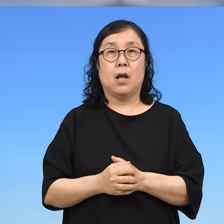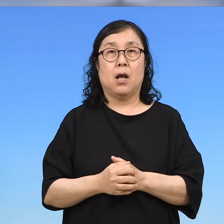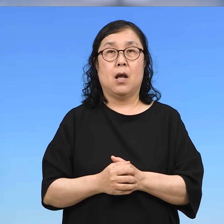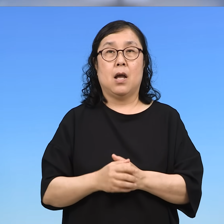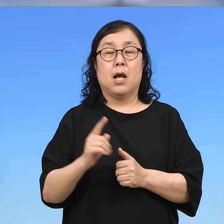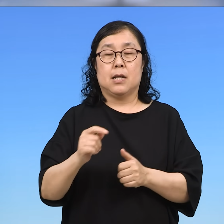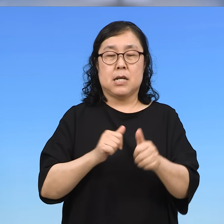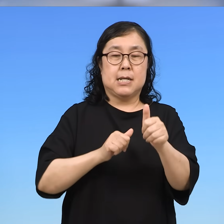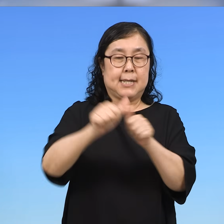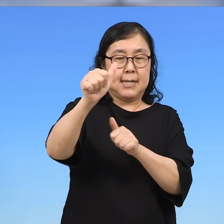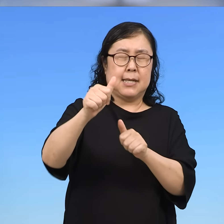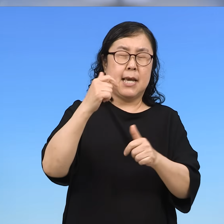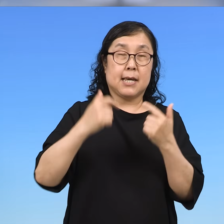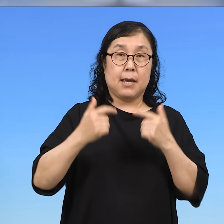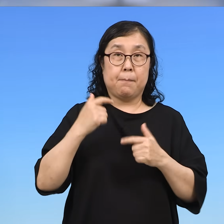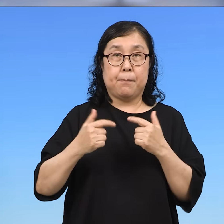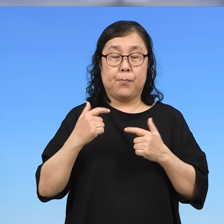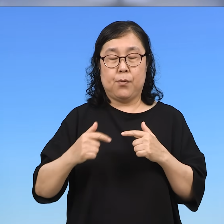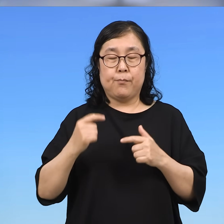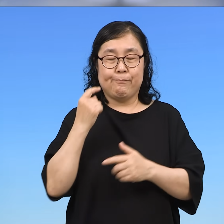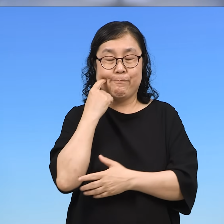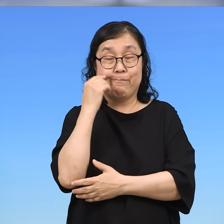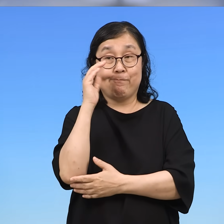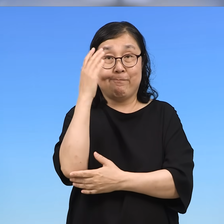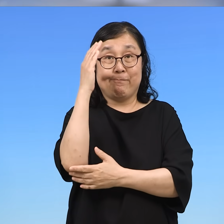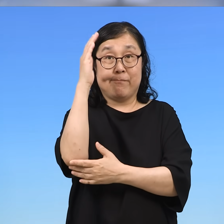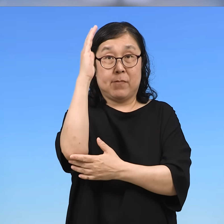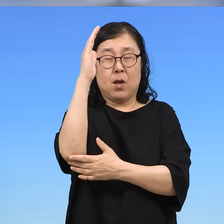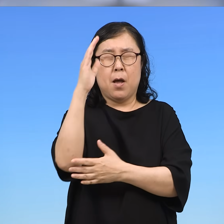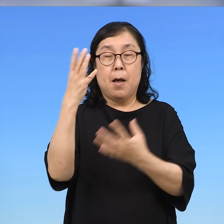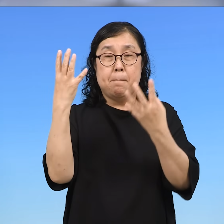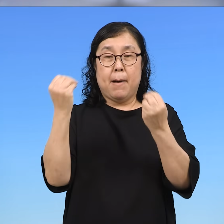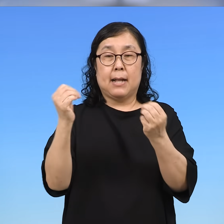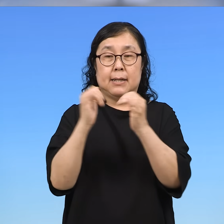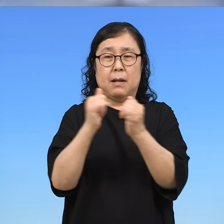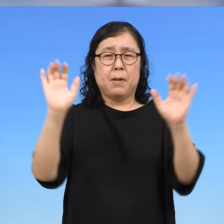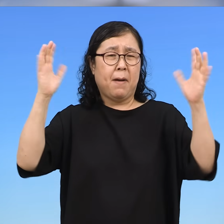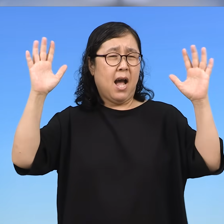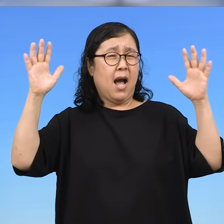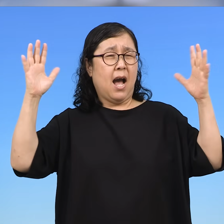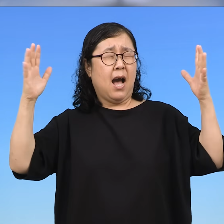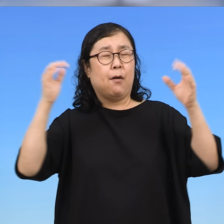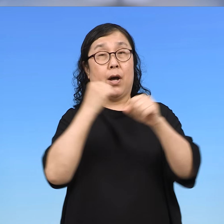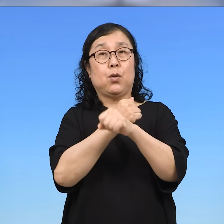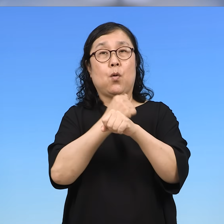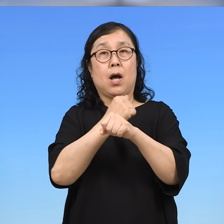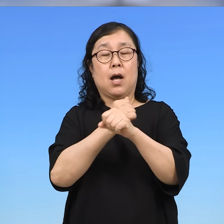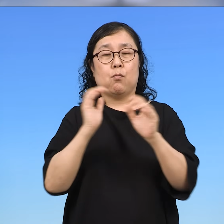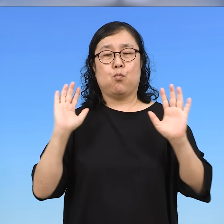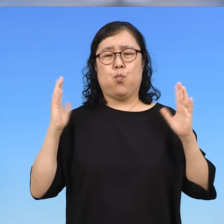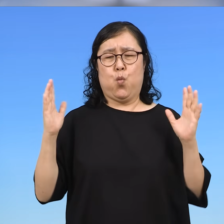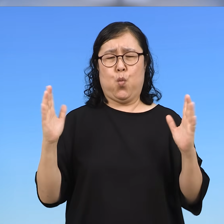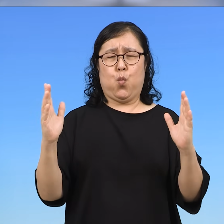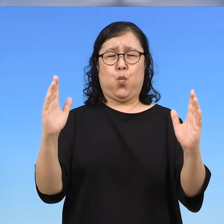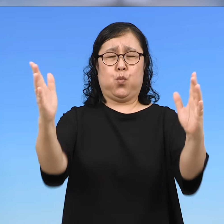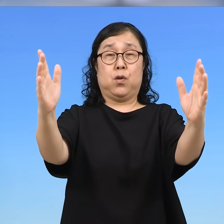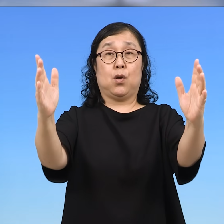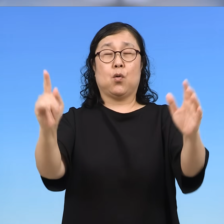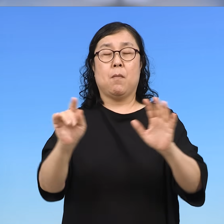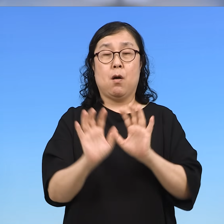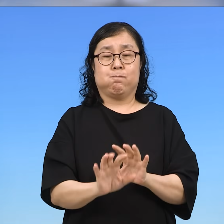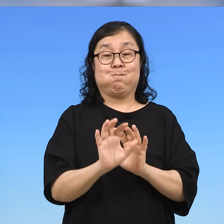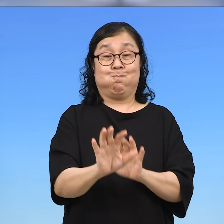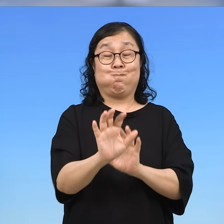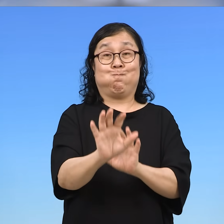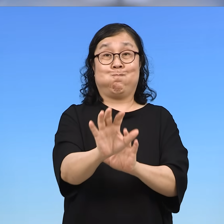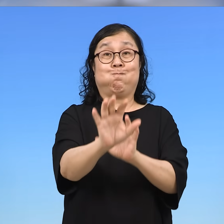잊혀지지 않는 그 승리의 기쁨을, 그 영광스러운 수많은 그 군중들이